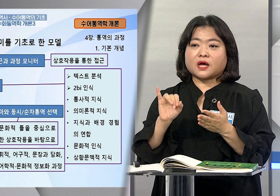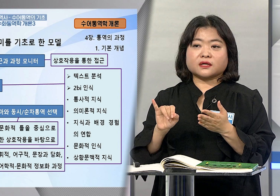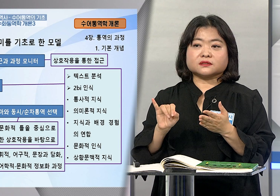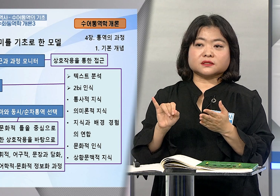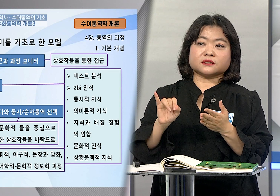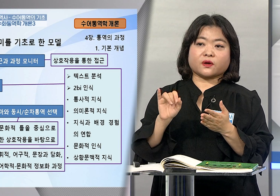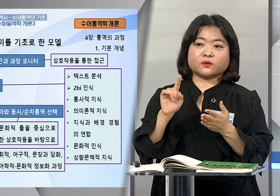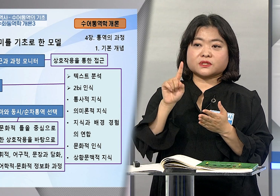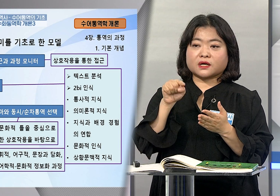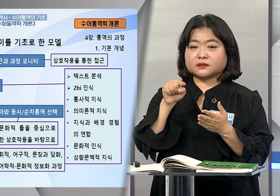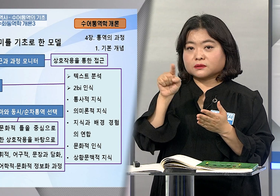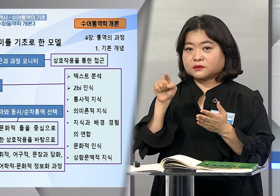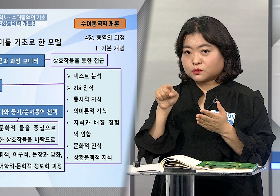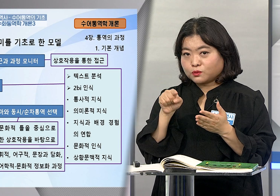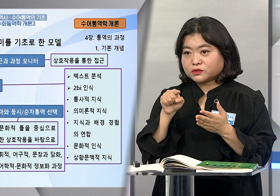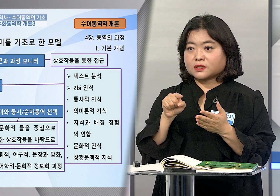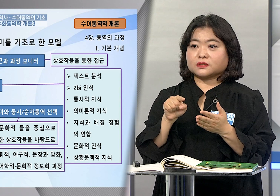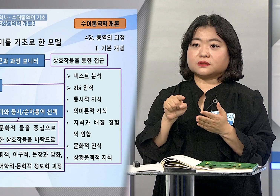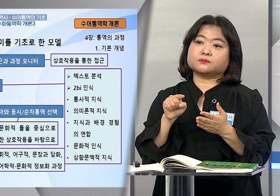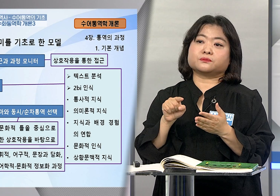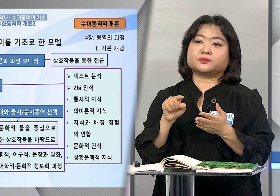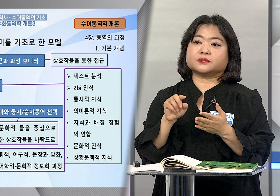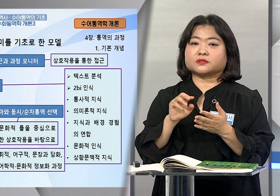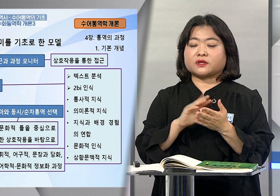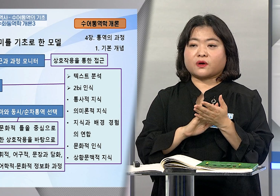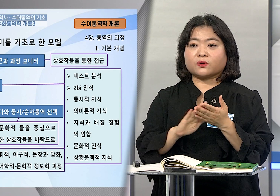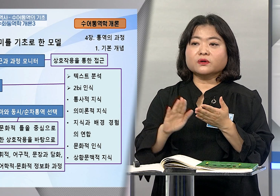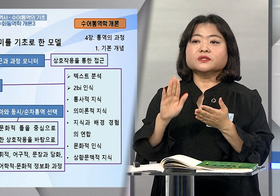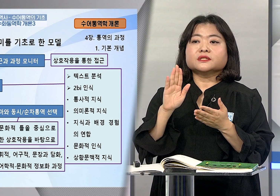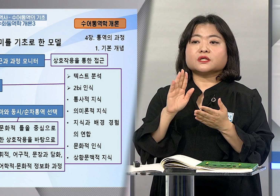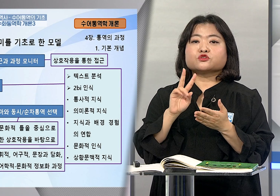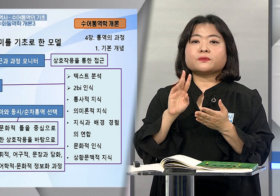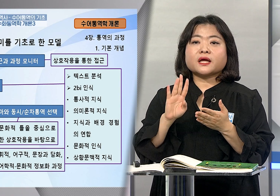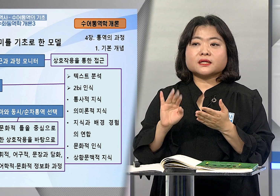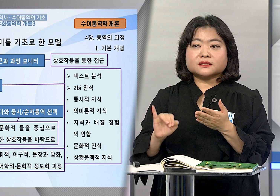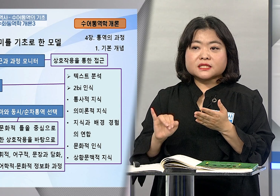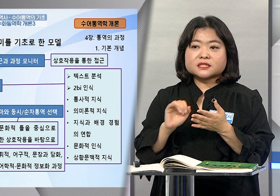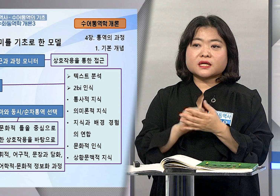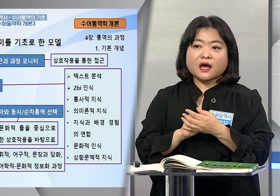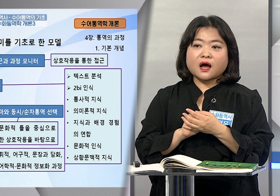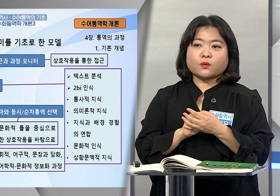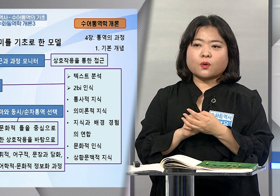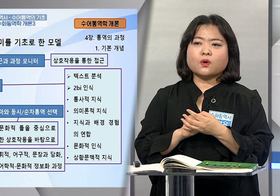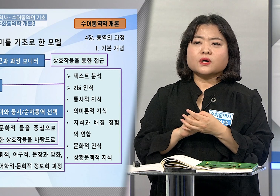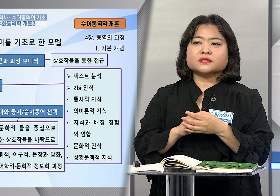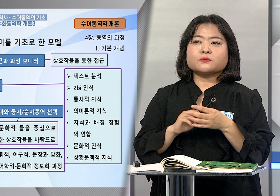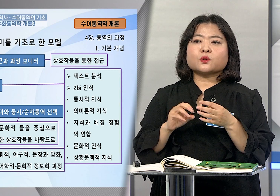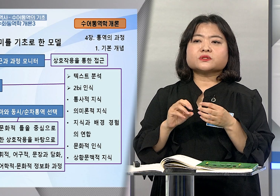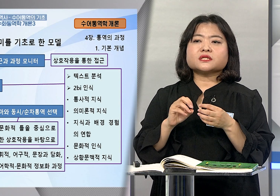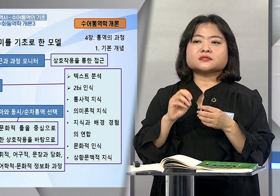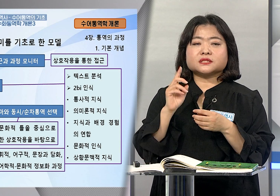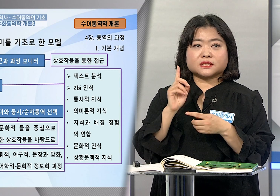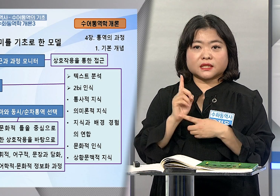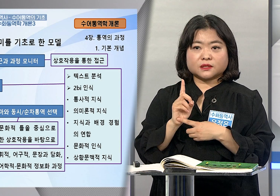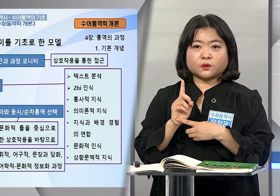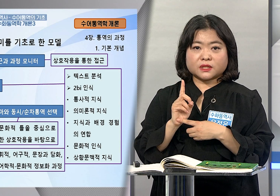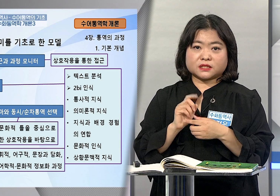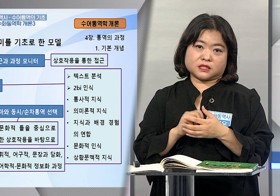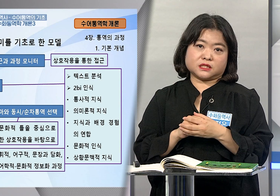I를 쓰는데요. 제가 소문자 B를 썼네요. to by를 인식해야 하고 그다음에 통사적 지식은